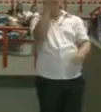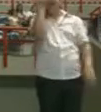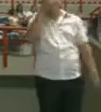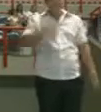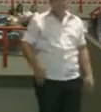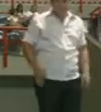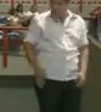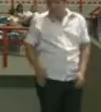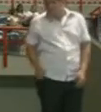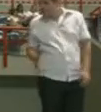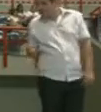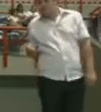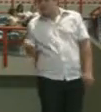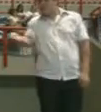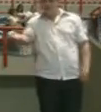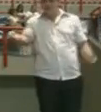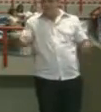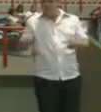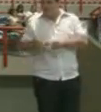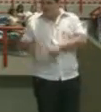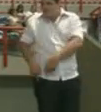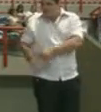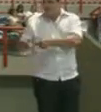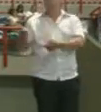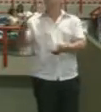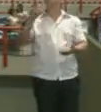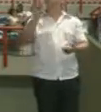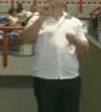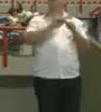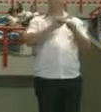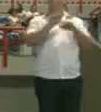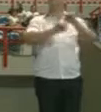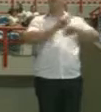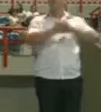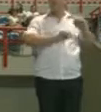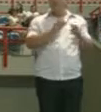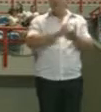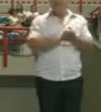oferecer R$ 30 pelo seu voto, o que você vai fazer?